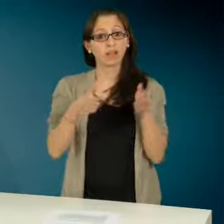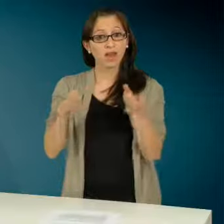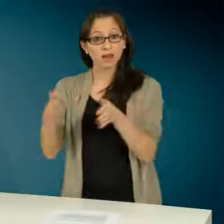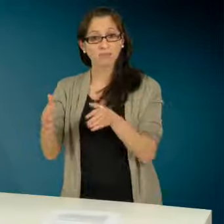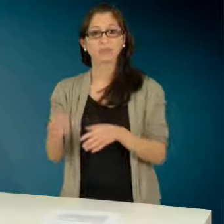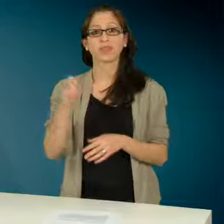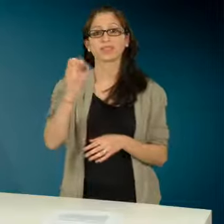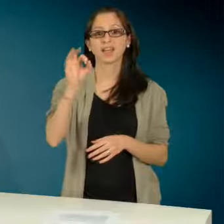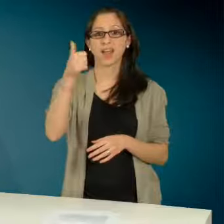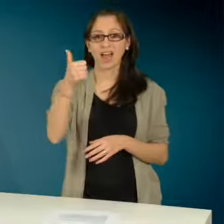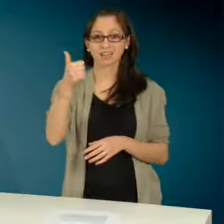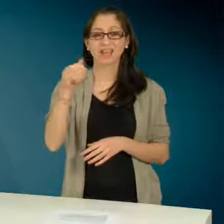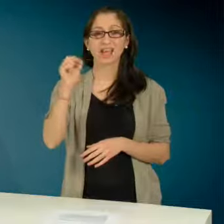SF1, SF2,